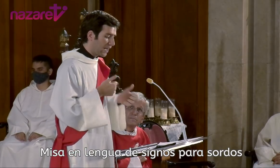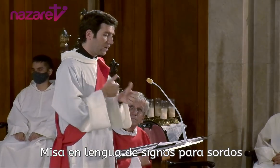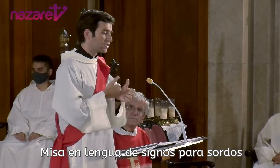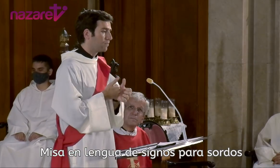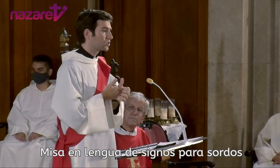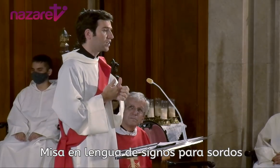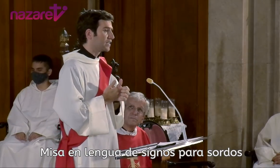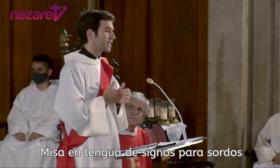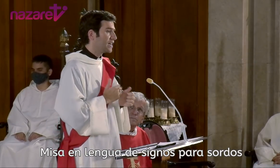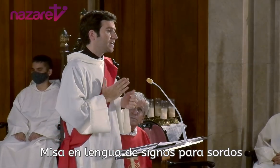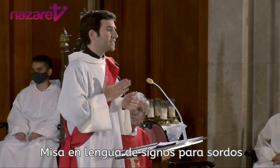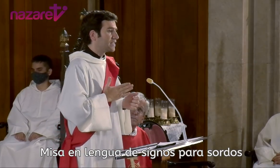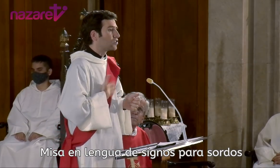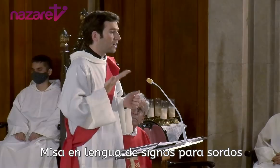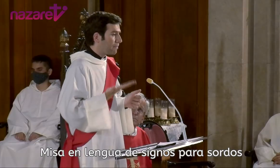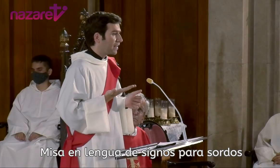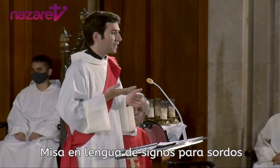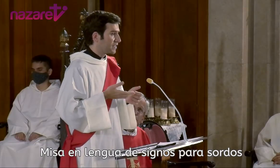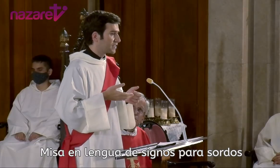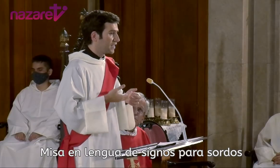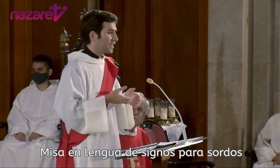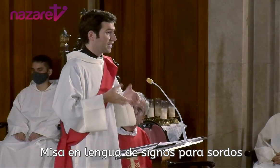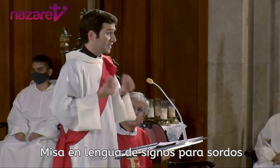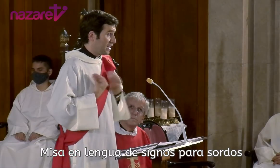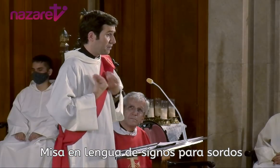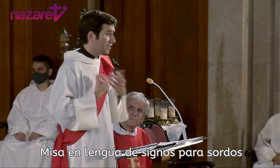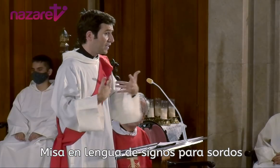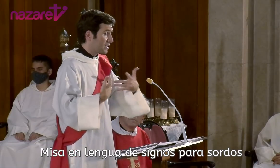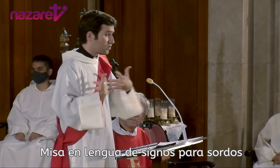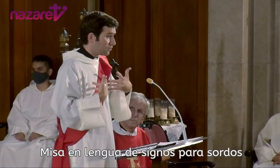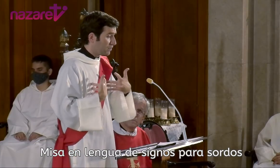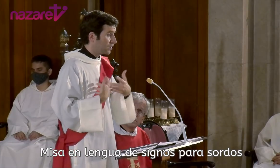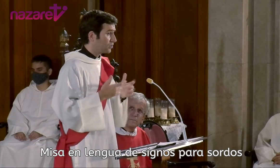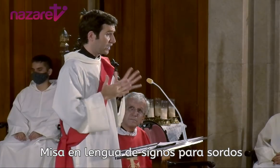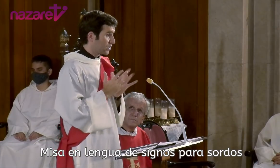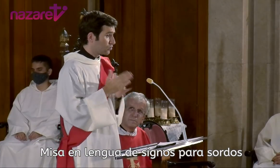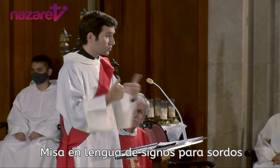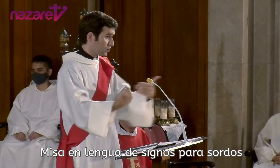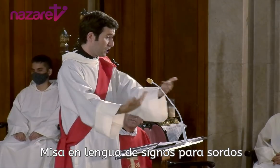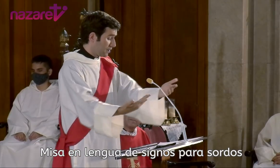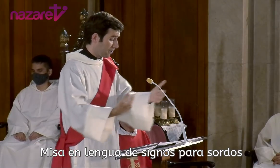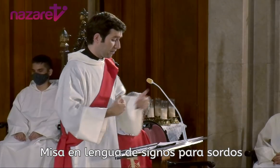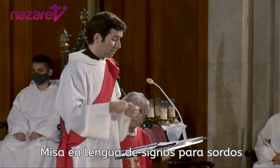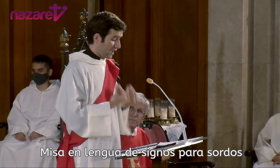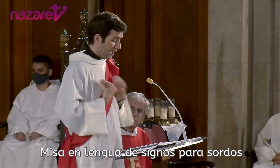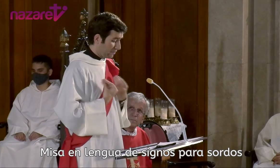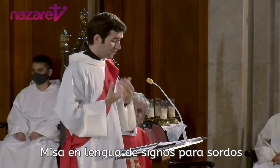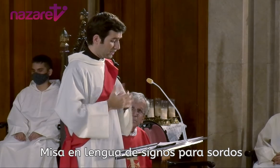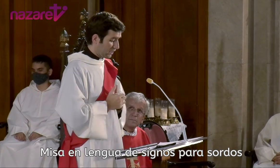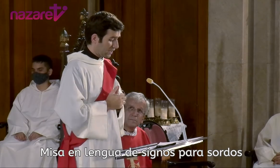los apóstoles si son capaces de vivir ese sufrimiento que Jesús va a vivir y que va